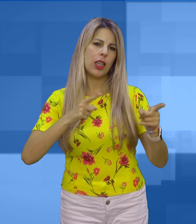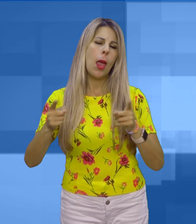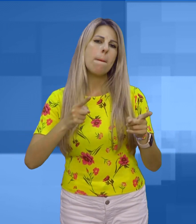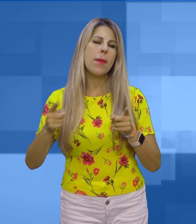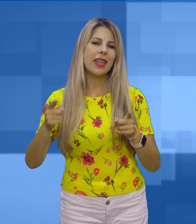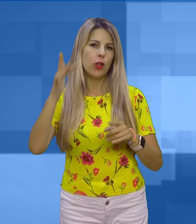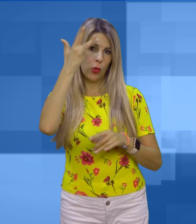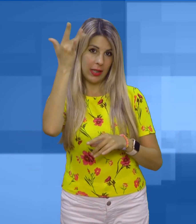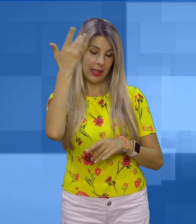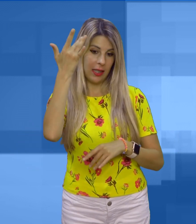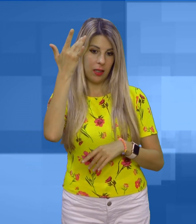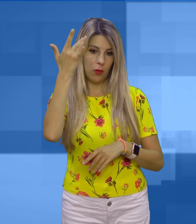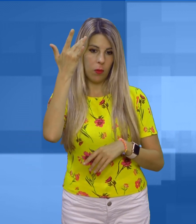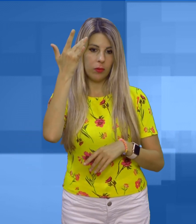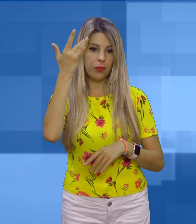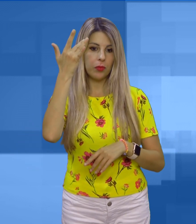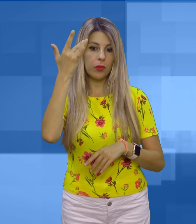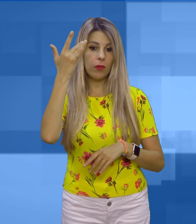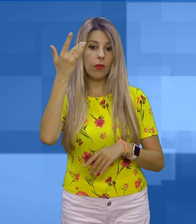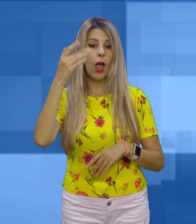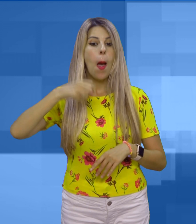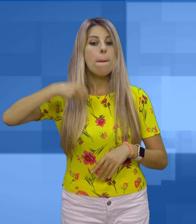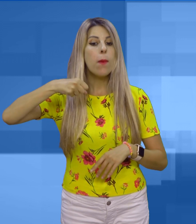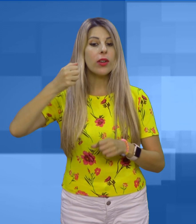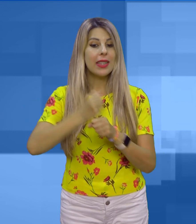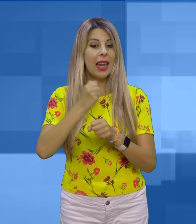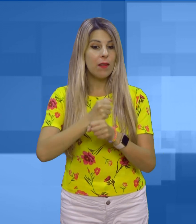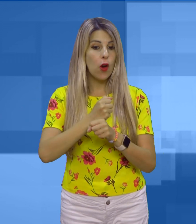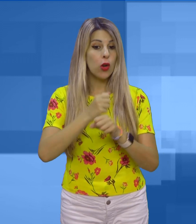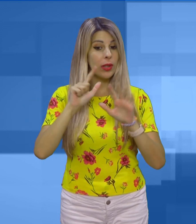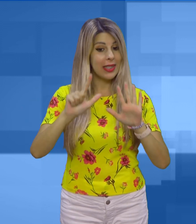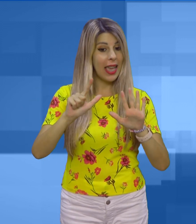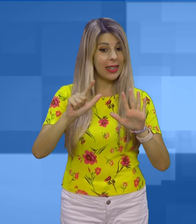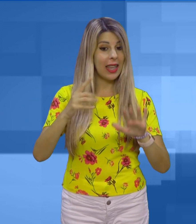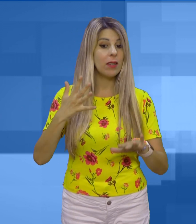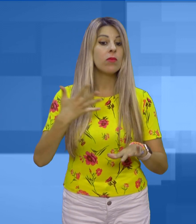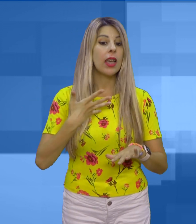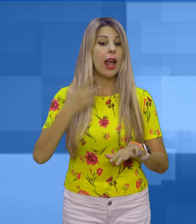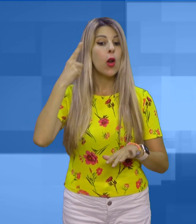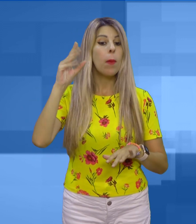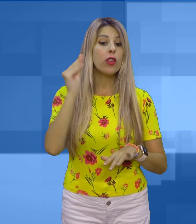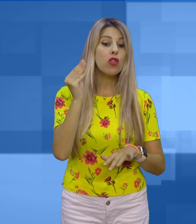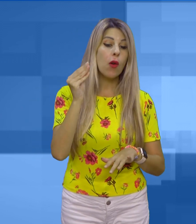Nel dettaglio, 7 borse lavoro saranno destinate ai giovani dai 18 ai 35